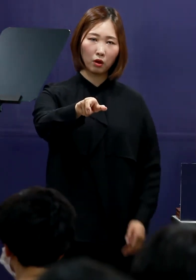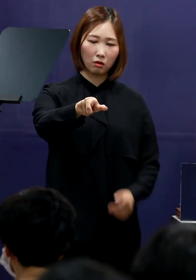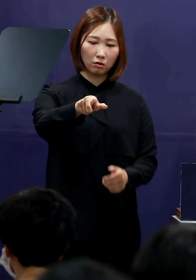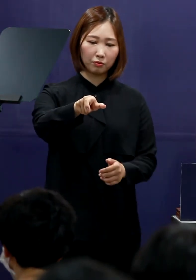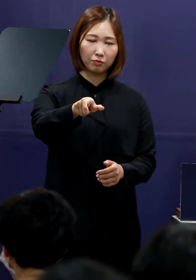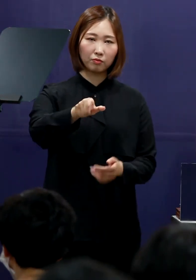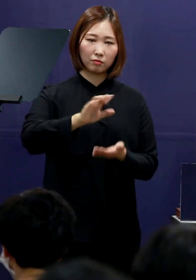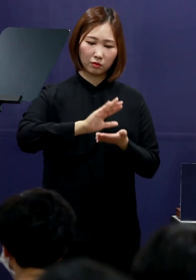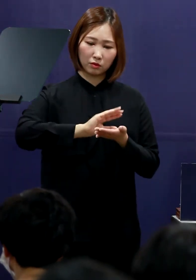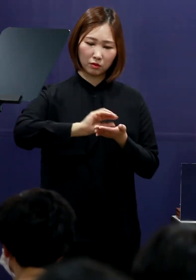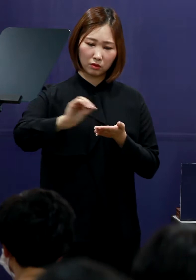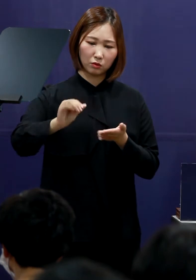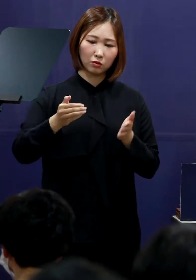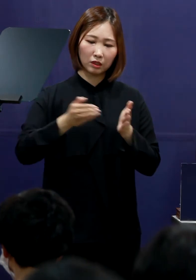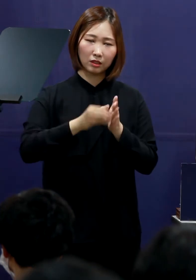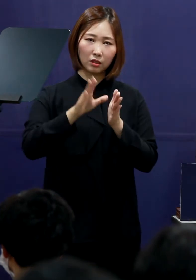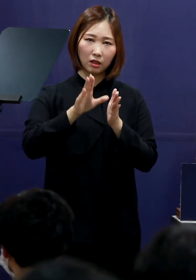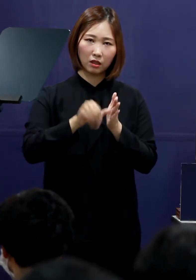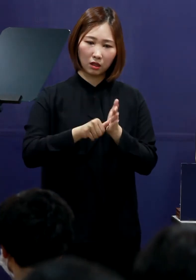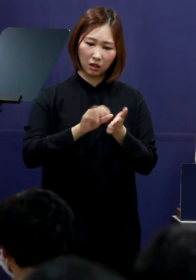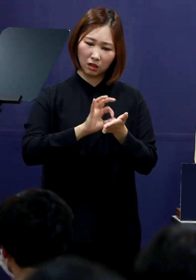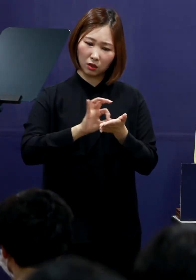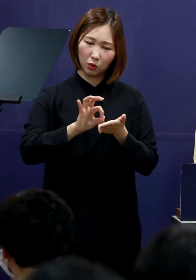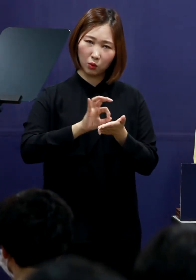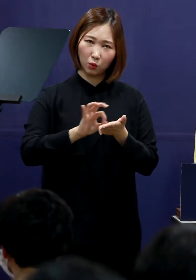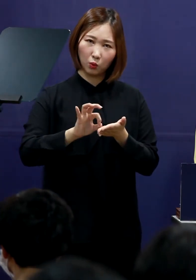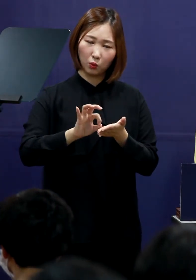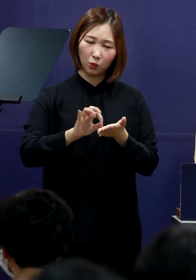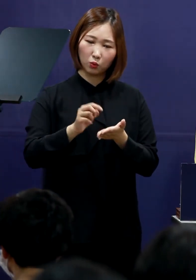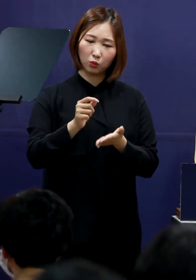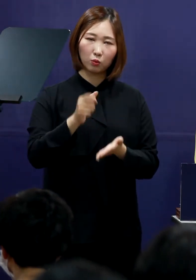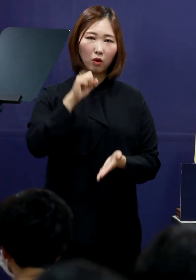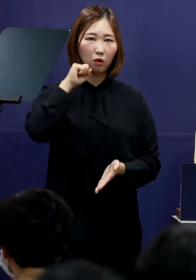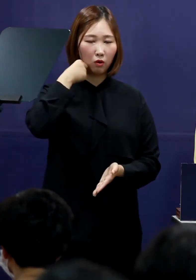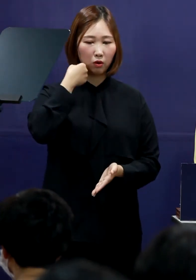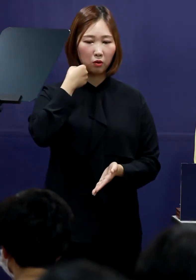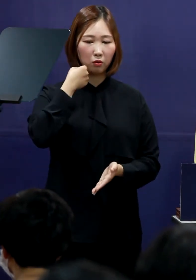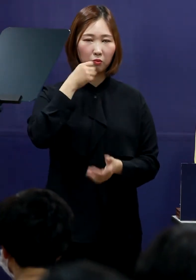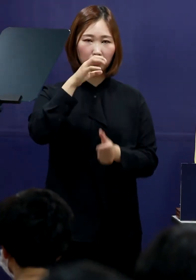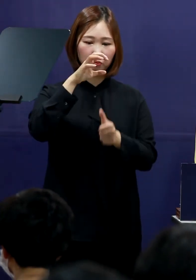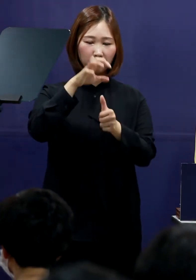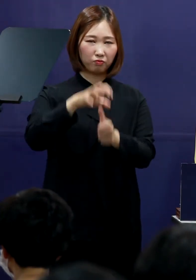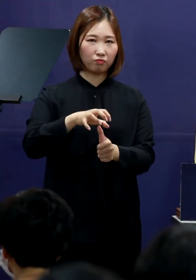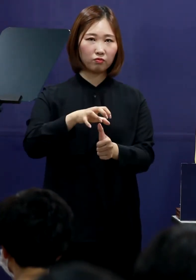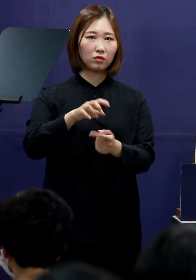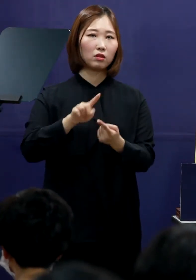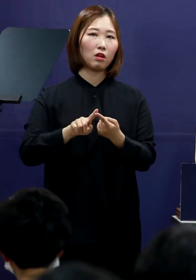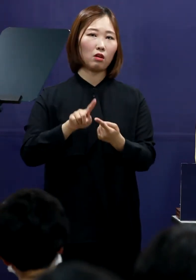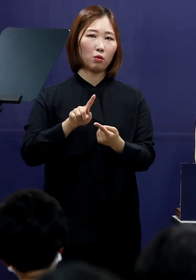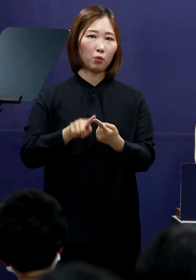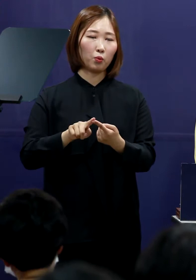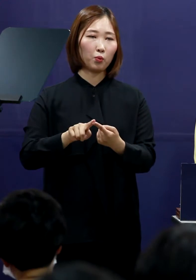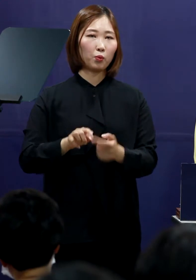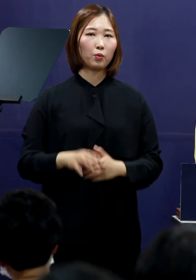출퇴근 시간에 개방하는 것은 저희로서는 좀 채택하기 어렵다 그런 말씀을